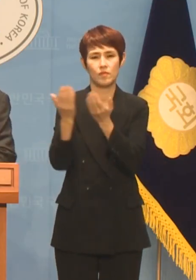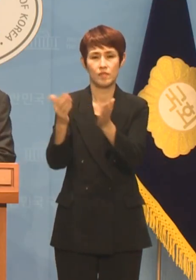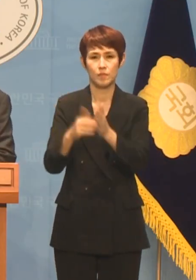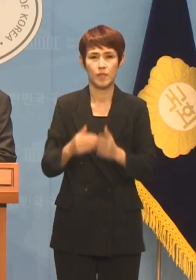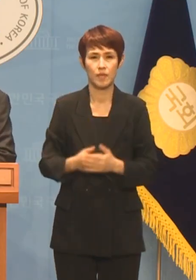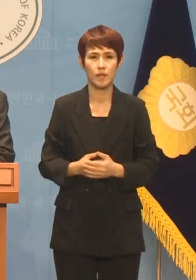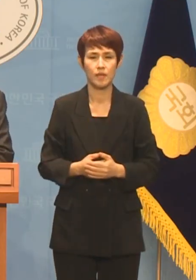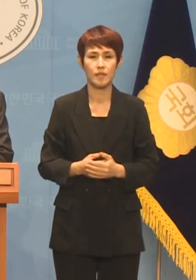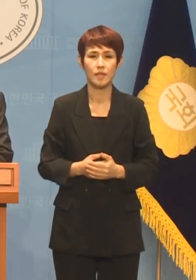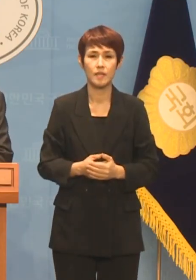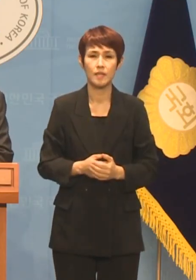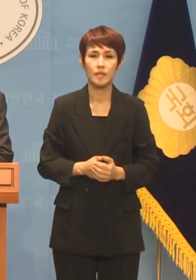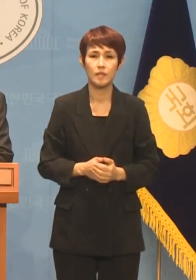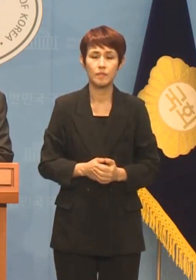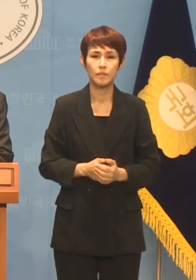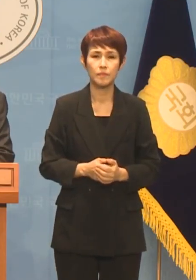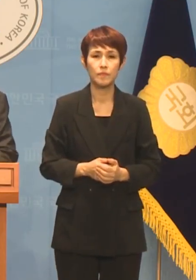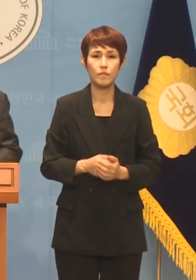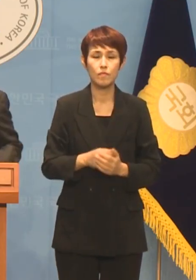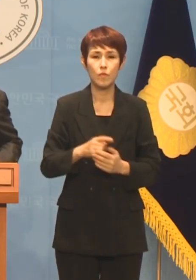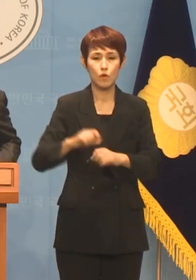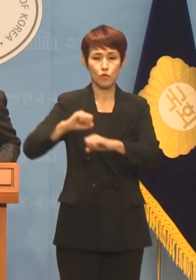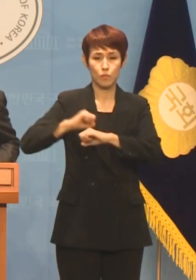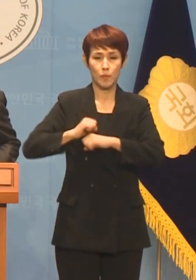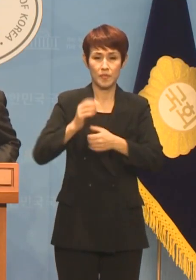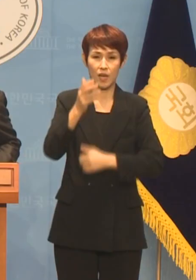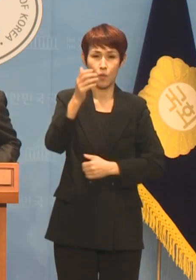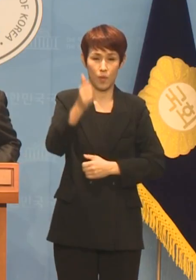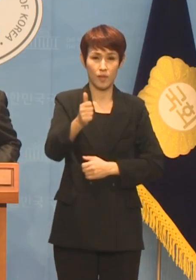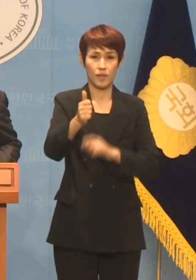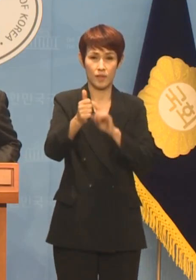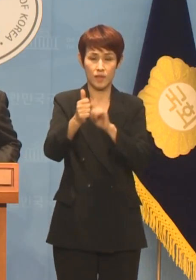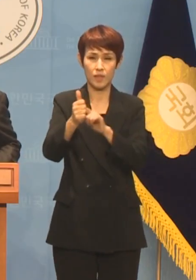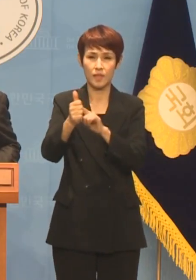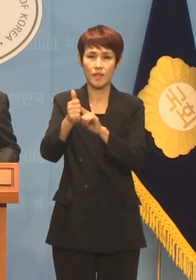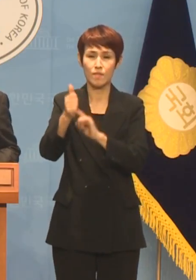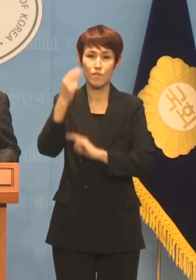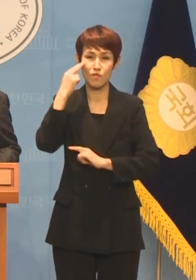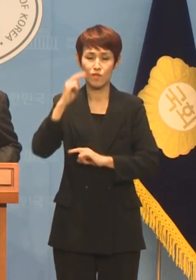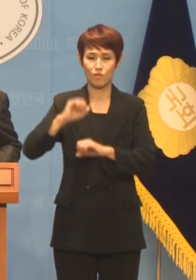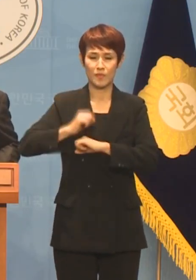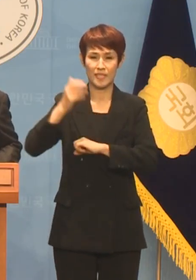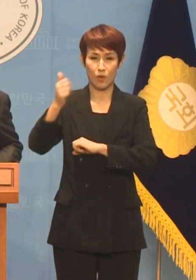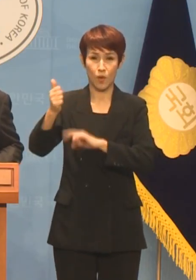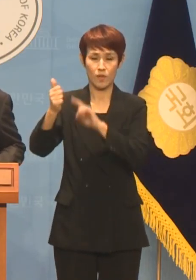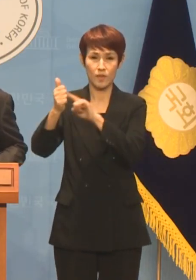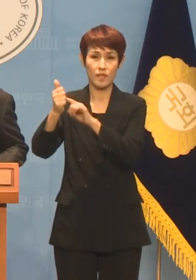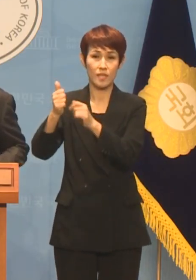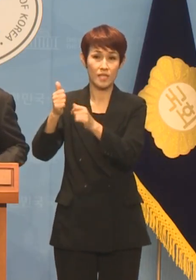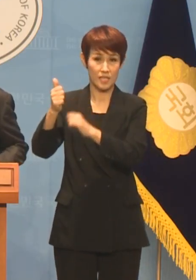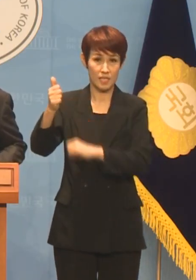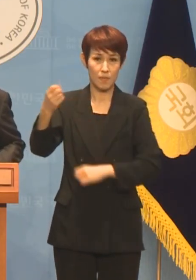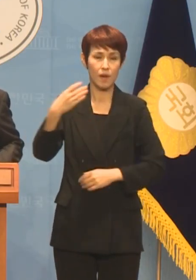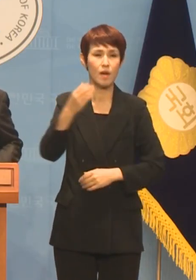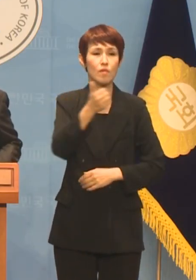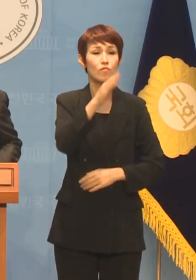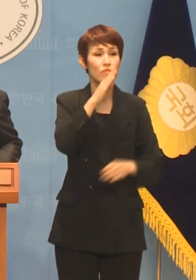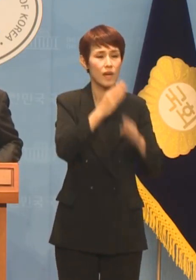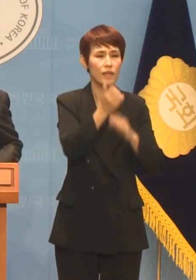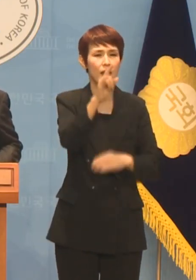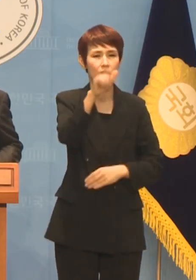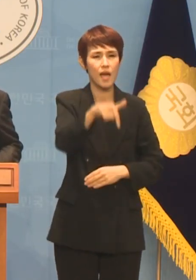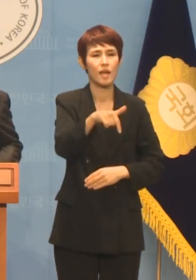피트 헤그세스 국방부 장관 후보자에 의해서 또 트럼프 대통령도 북한을 핵보유국,